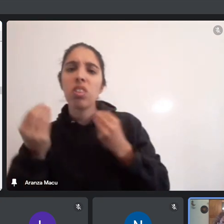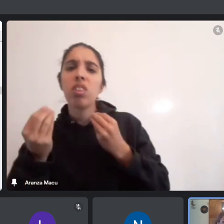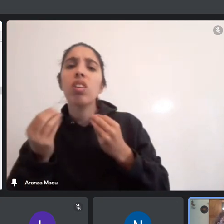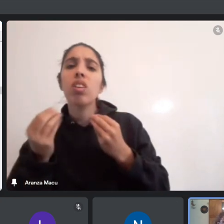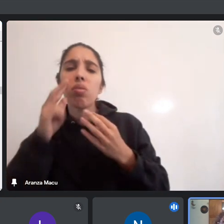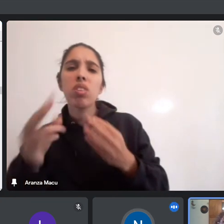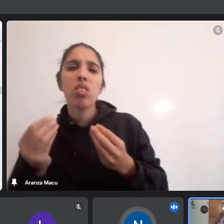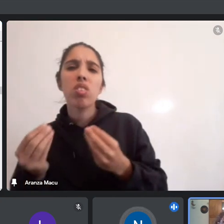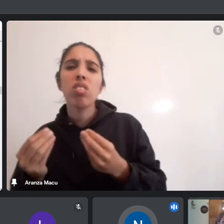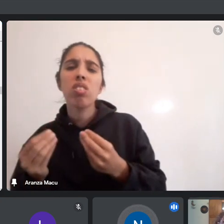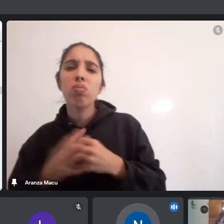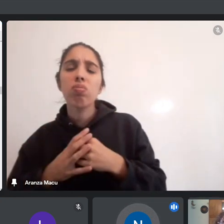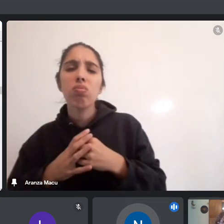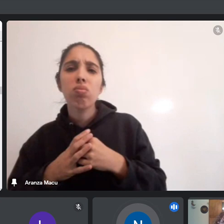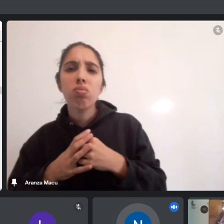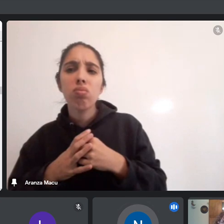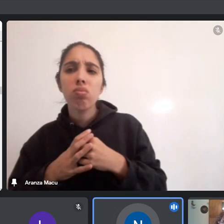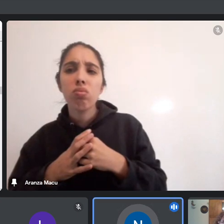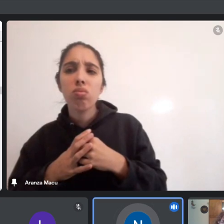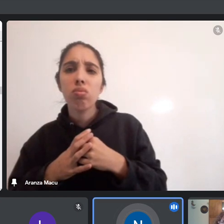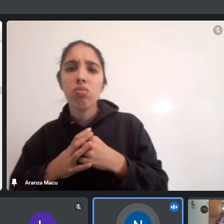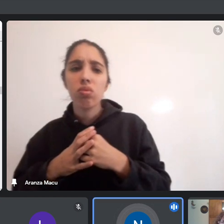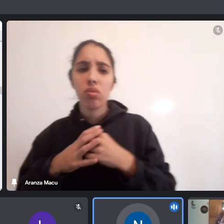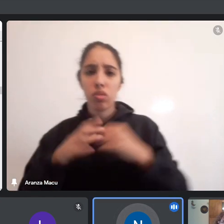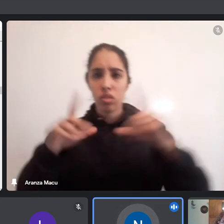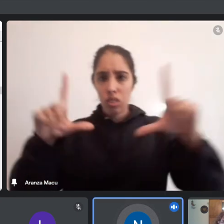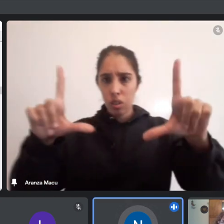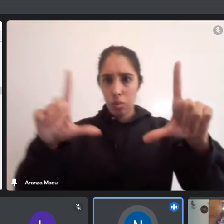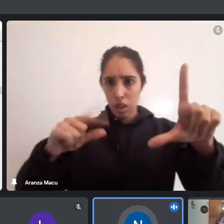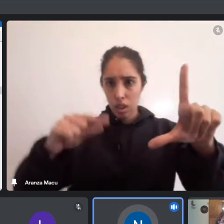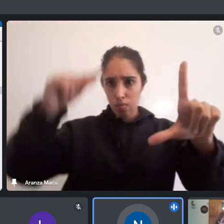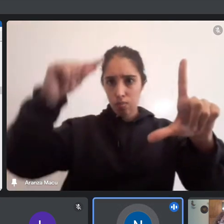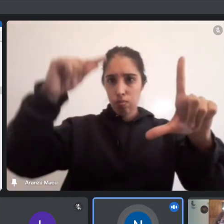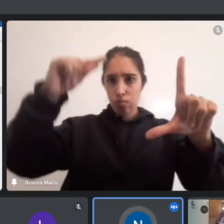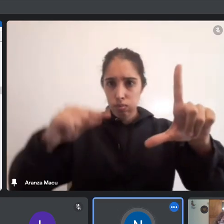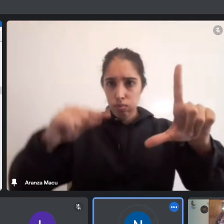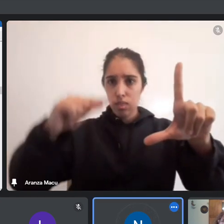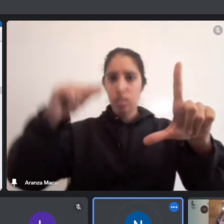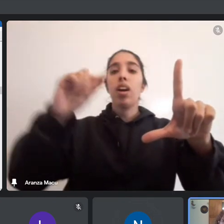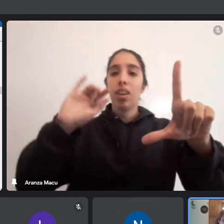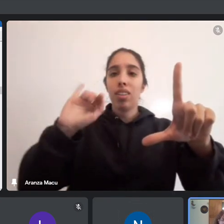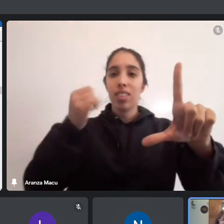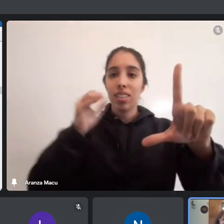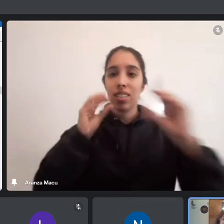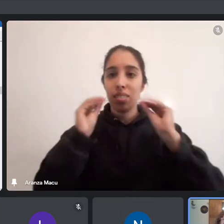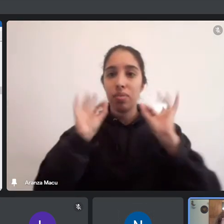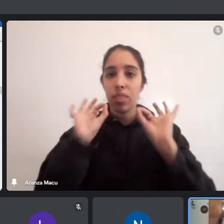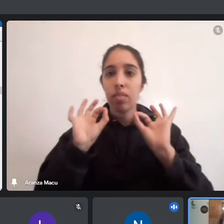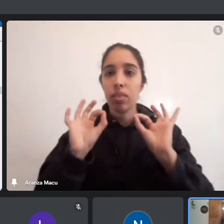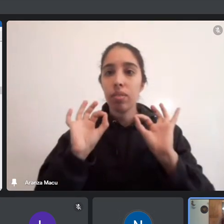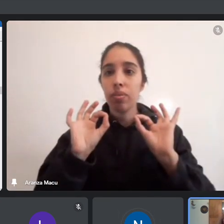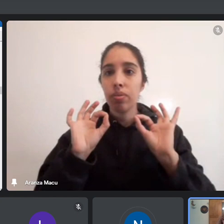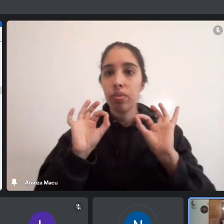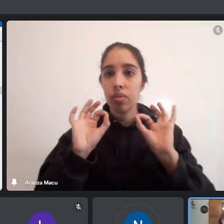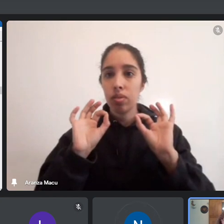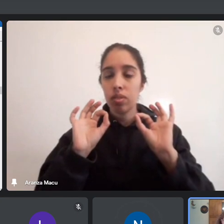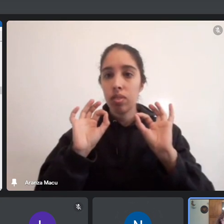Si está La haciendo algún oración. movimiento en el PDF de deslizarse. Ahí sí. Ah, Ahora sí. sí. Sí, tiene un Ahí delay está. siempre. Sí, tiene